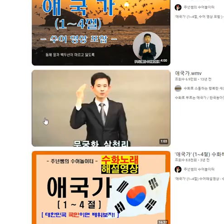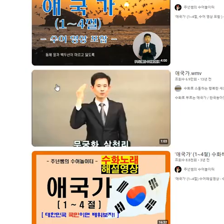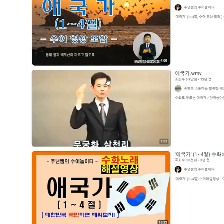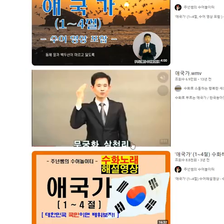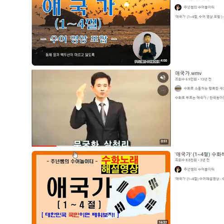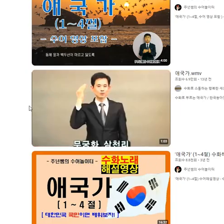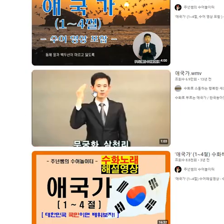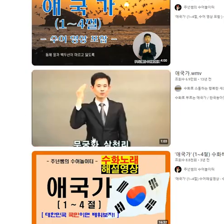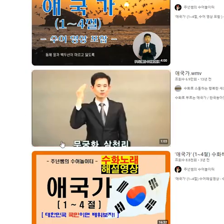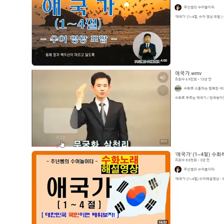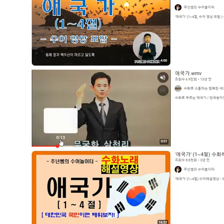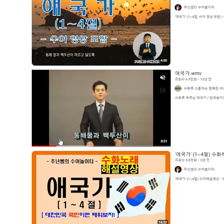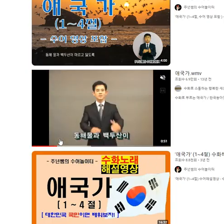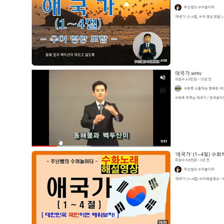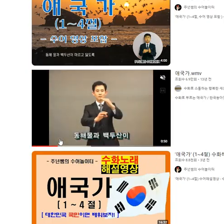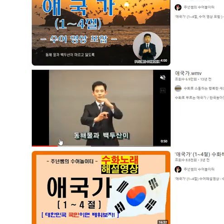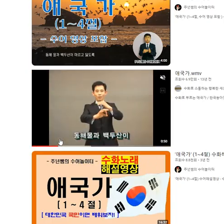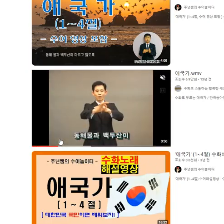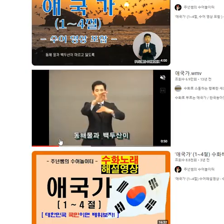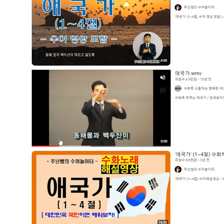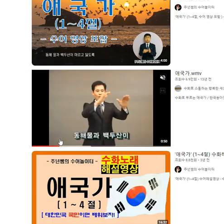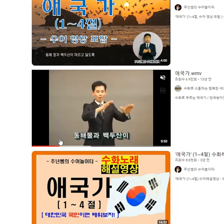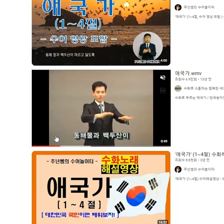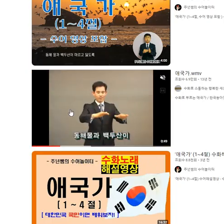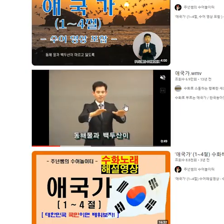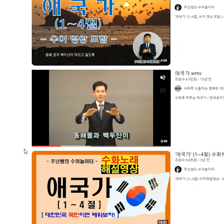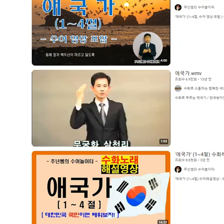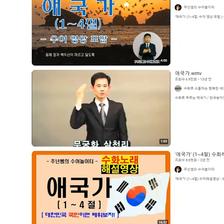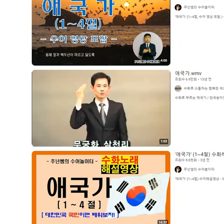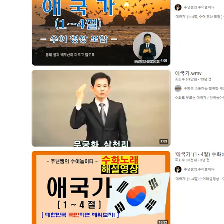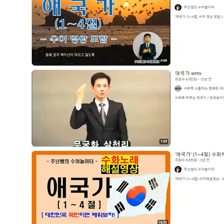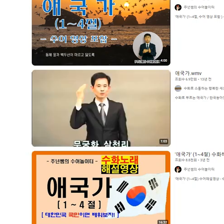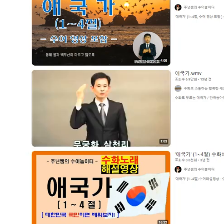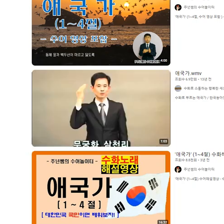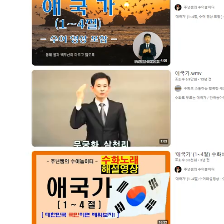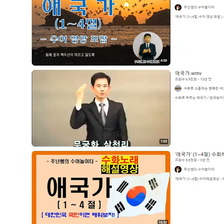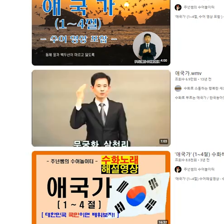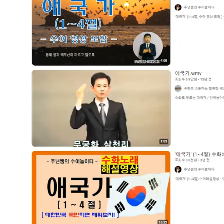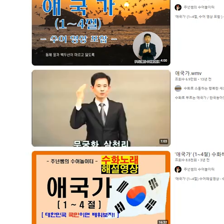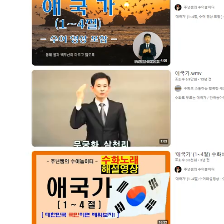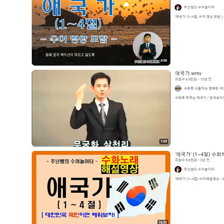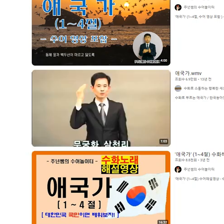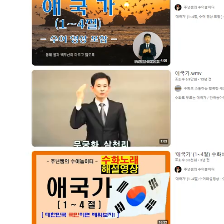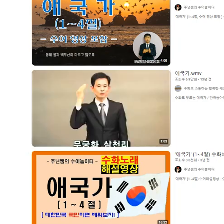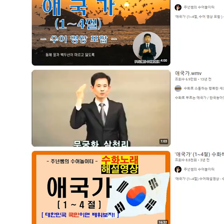예, 요렇게 요런 단어들이 사용돼서